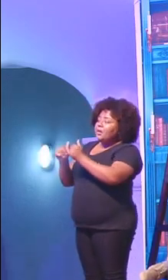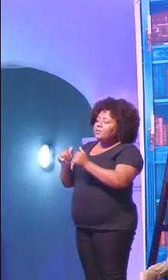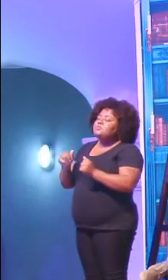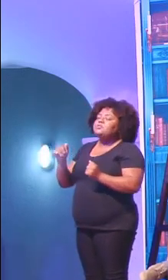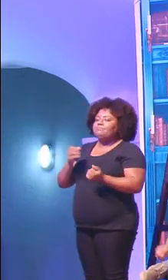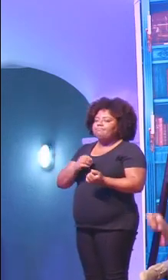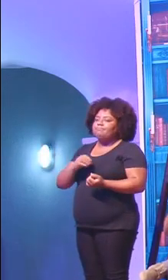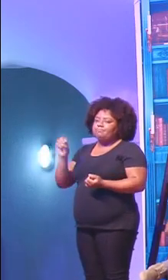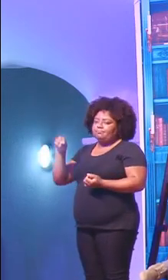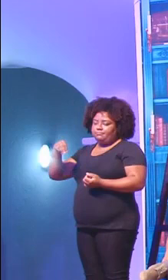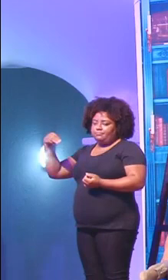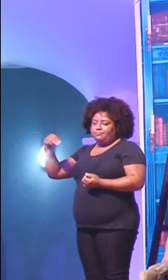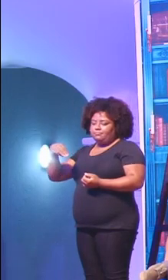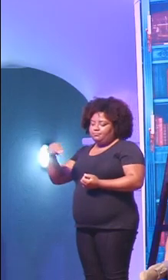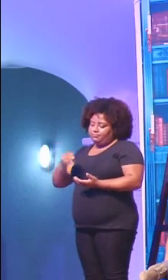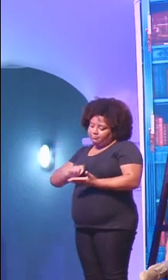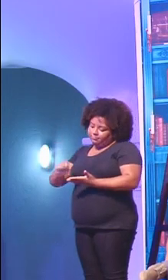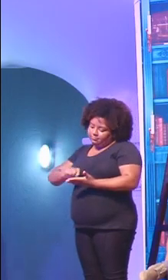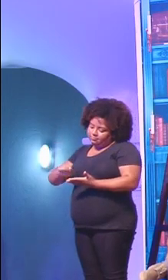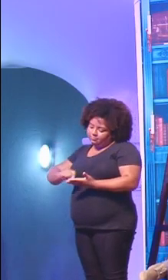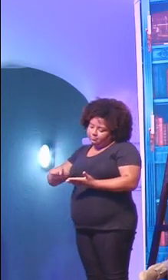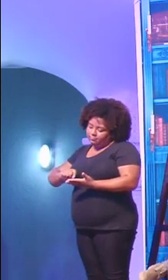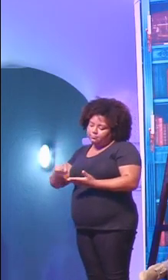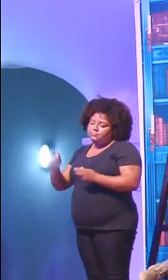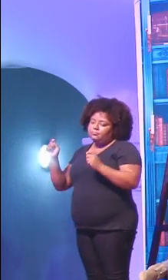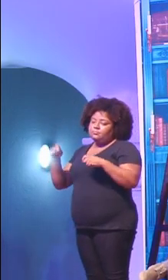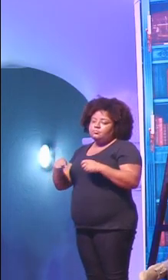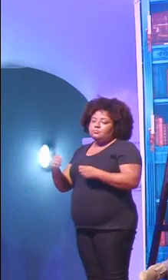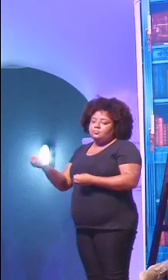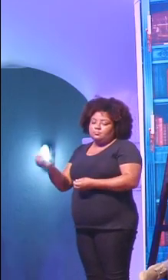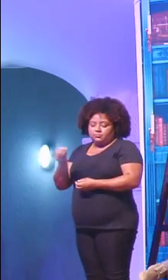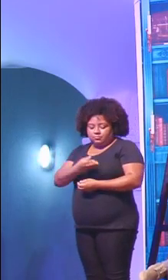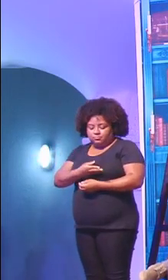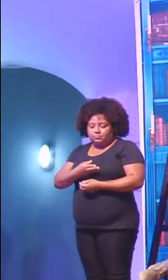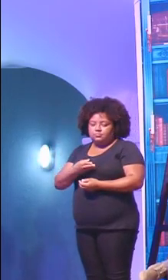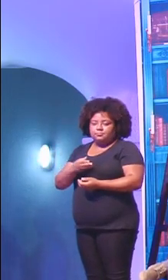solicitem e enviem a pergunta aqui para a gente. Tá?